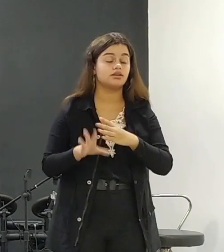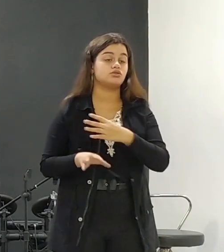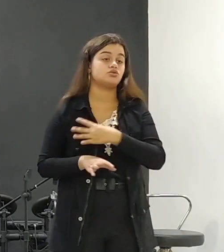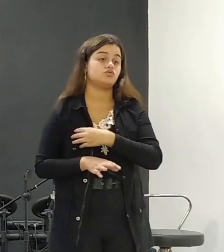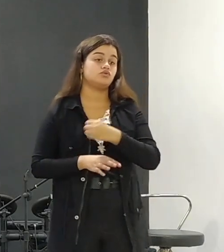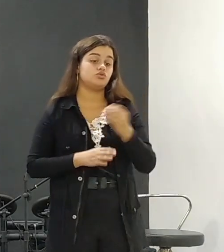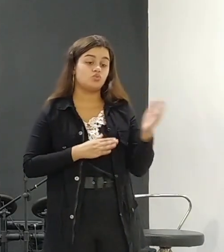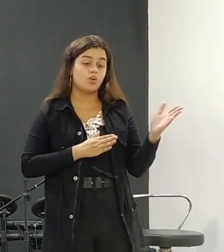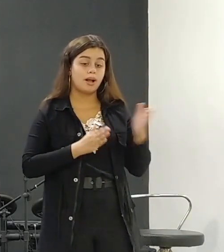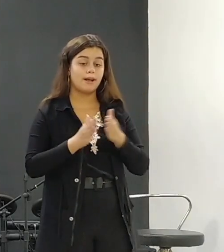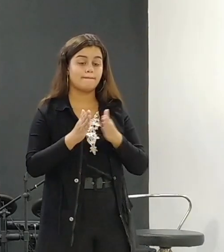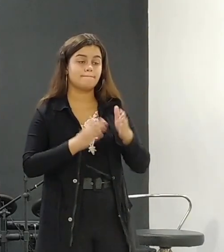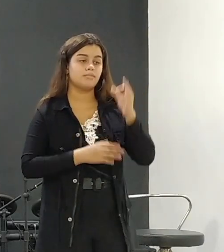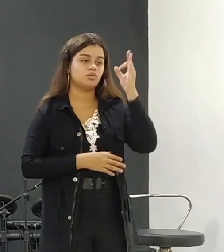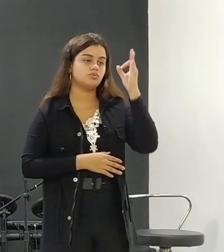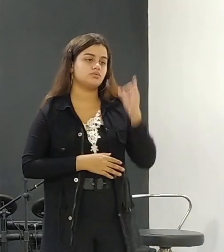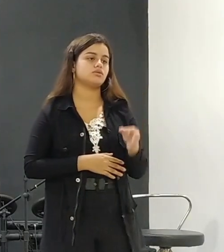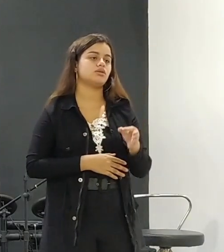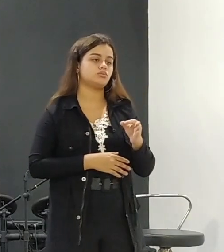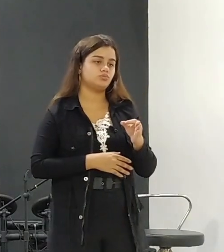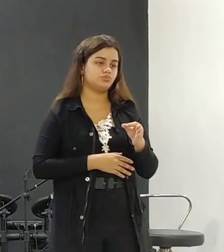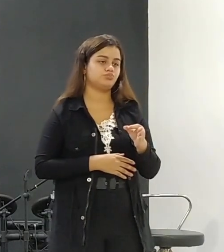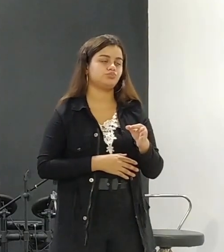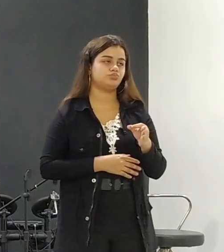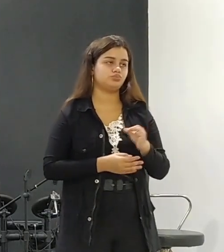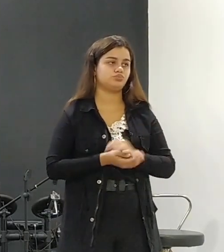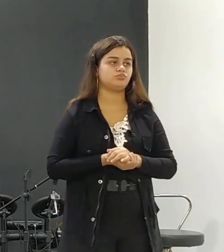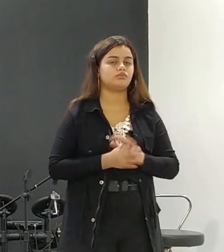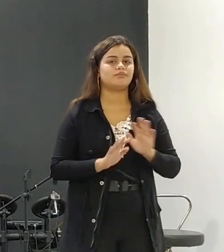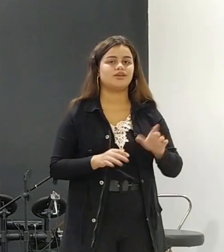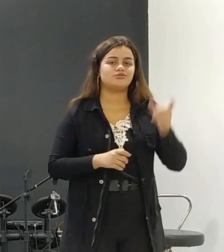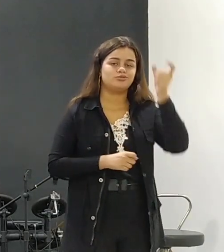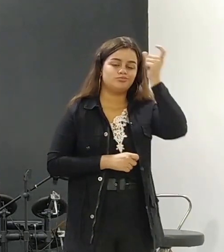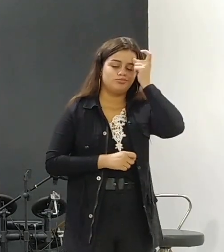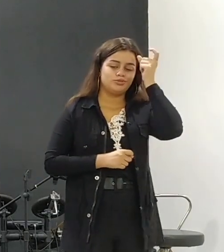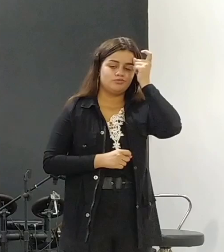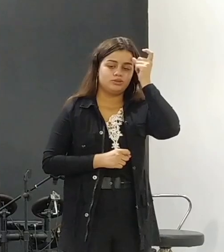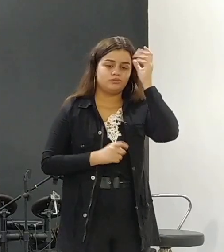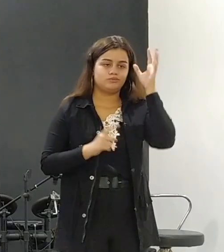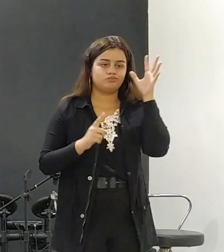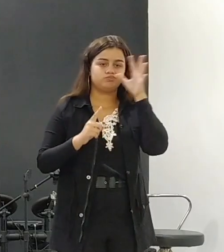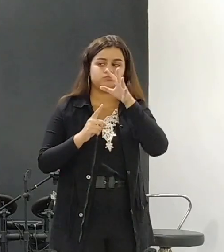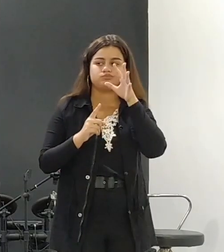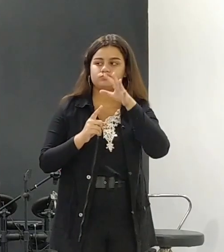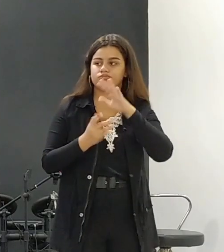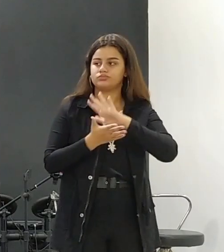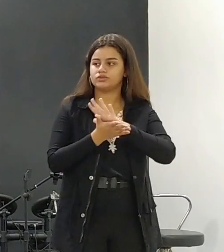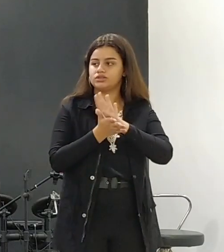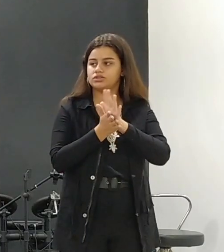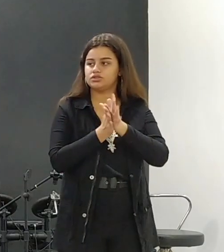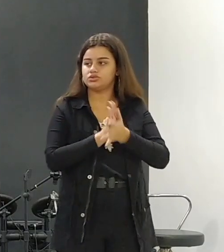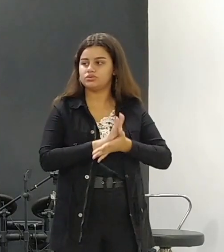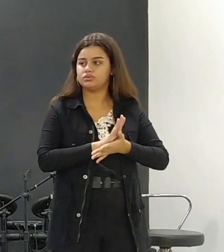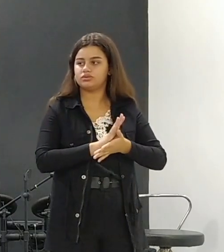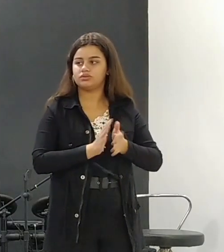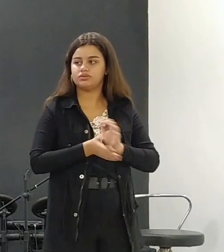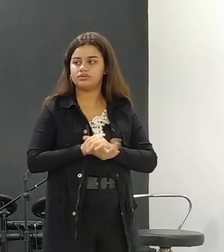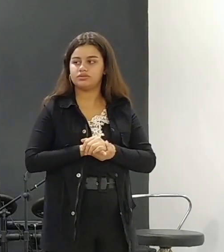no caminho em que eles deveriam andar. Aleluia. Mas o diabo veio para destruir tudo isso, né? Veio